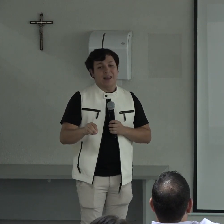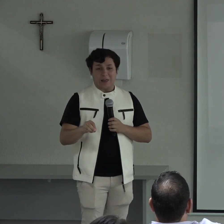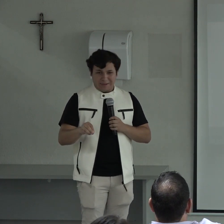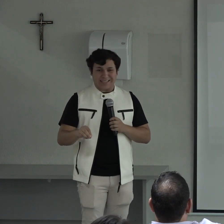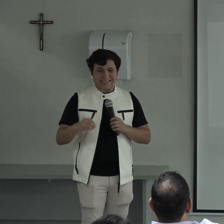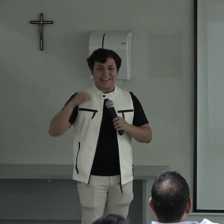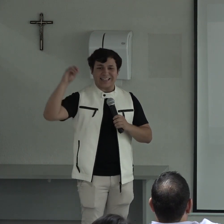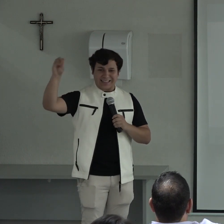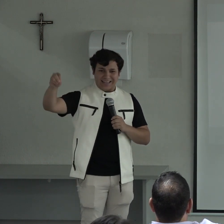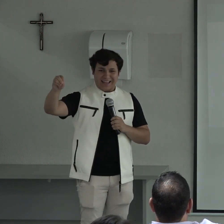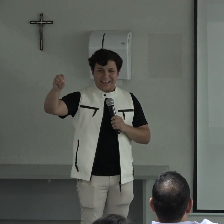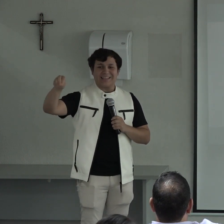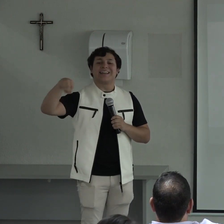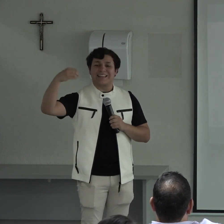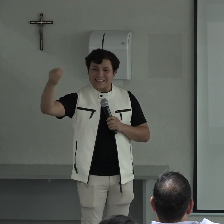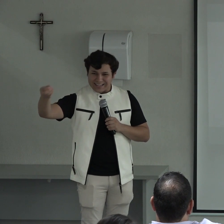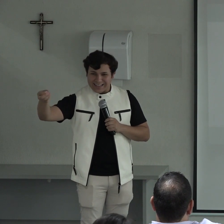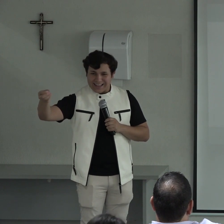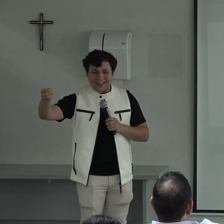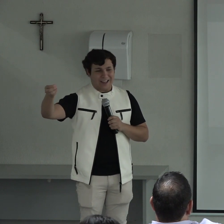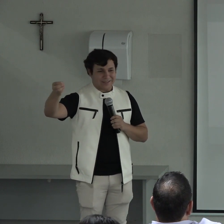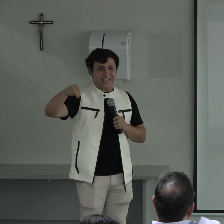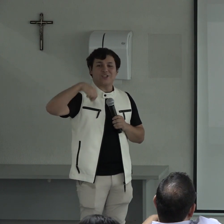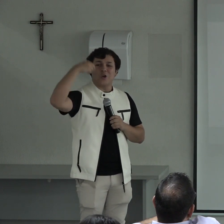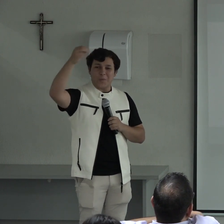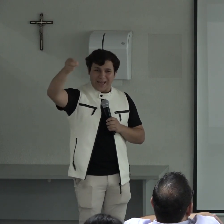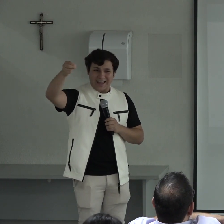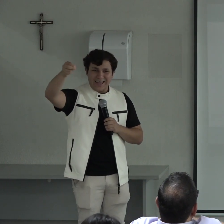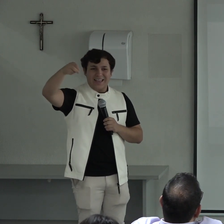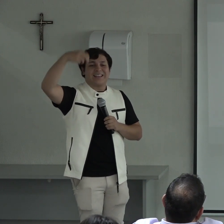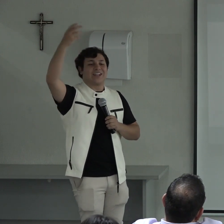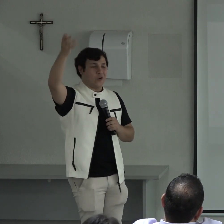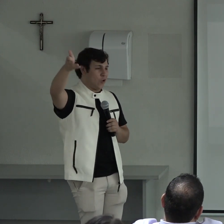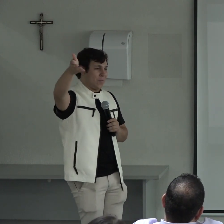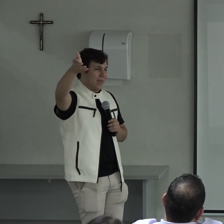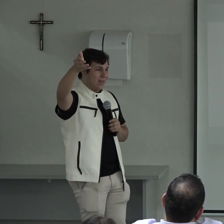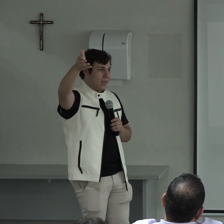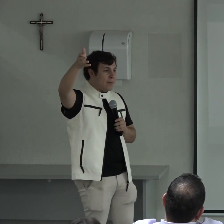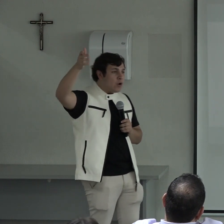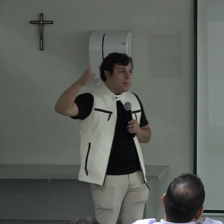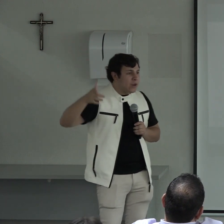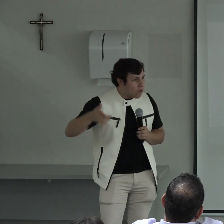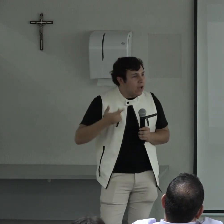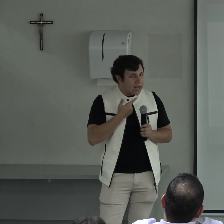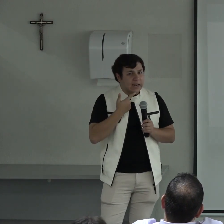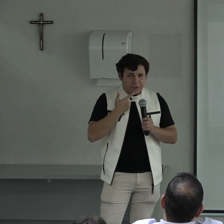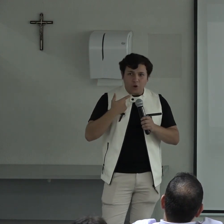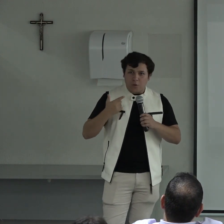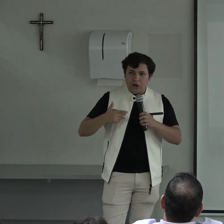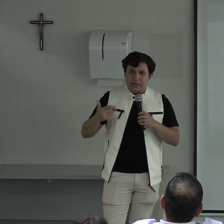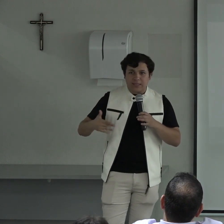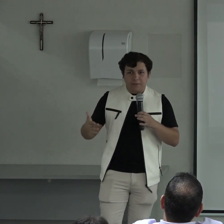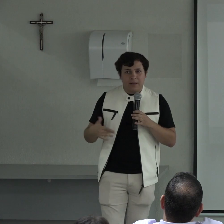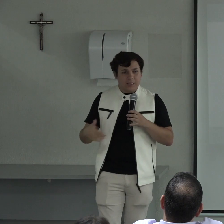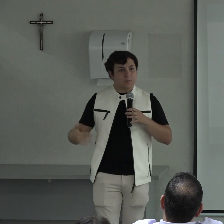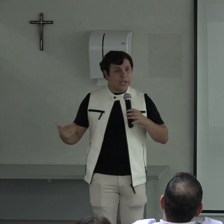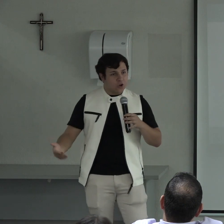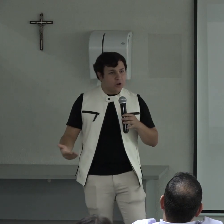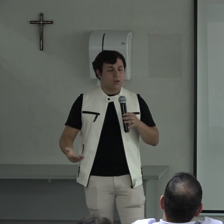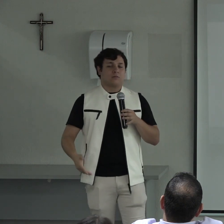lengua de señas argentina es de Argentina. La lengua de señas colombiana es de Colombia. Oye, pero en el idioma oral se habla el español.